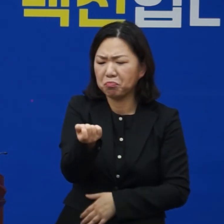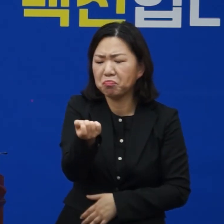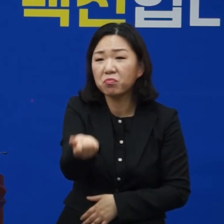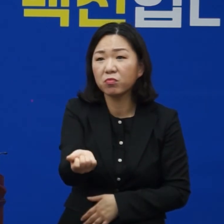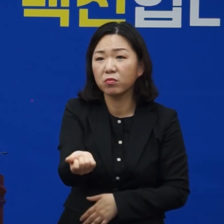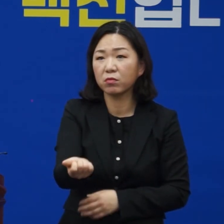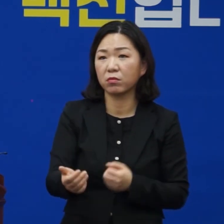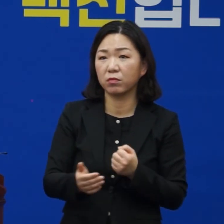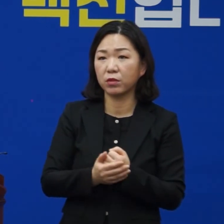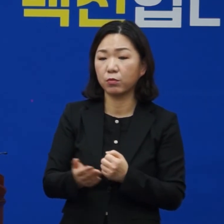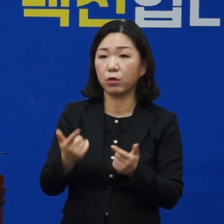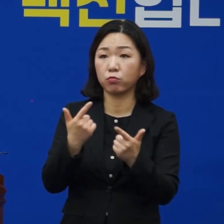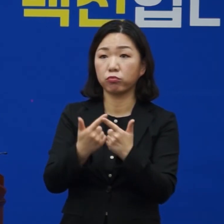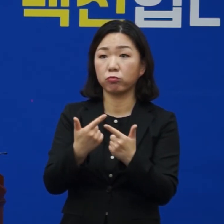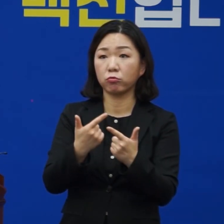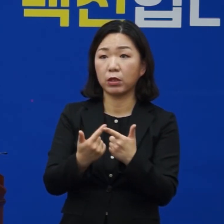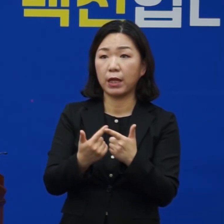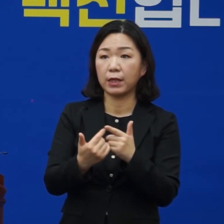때문에